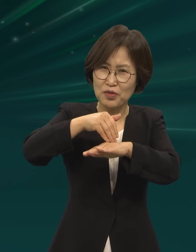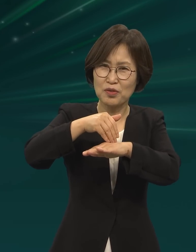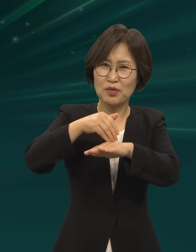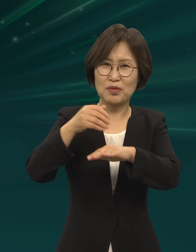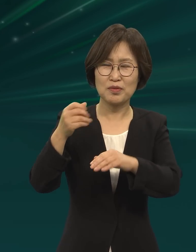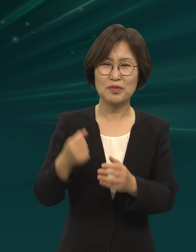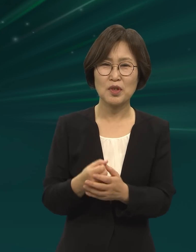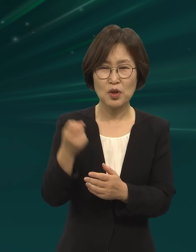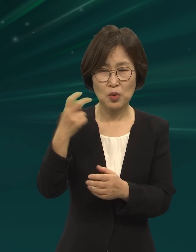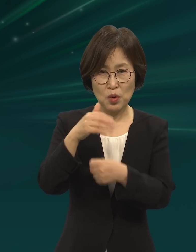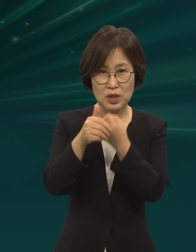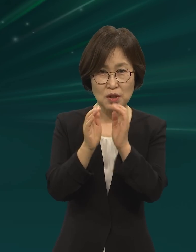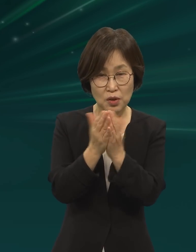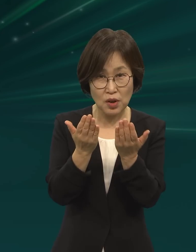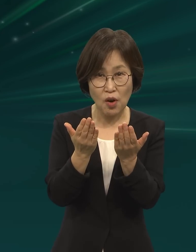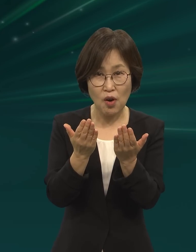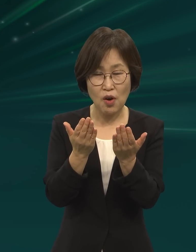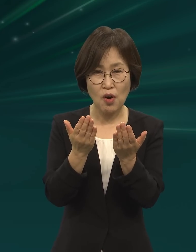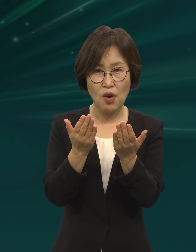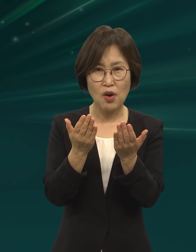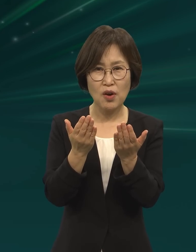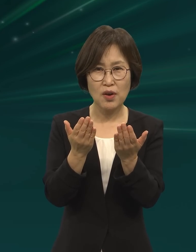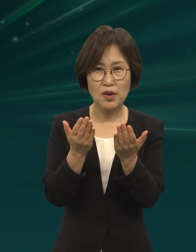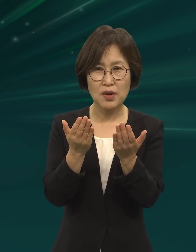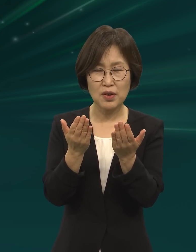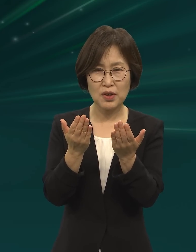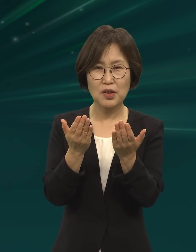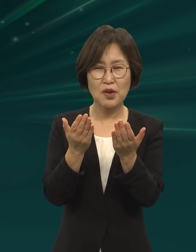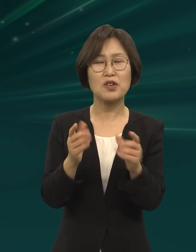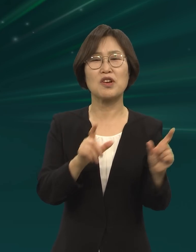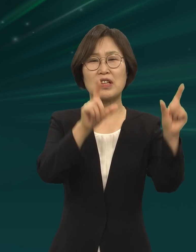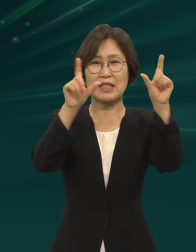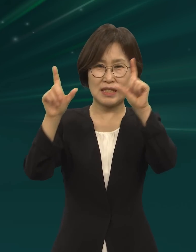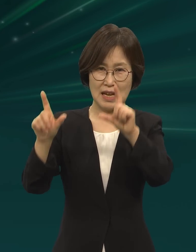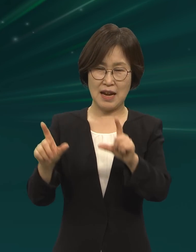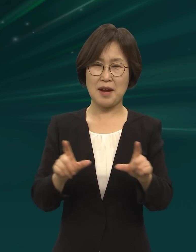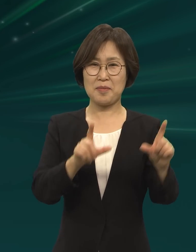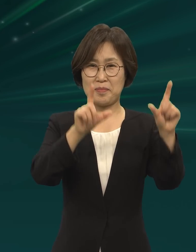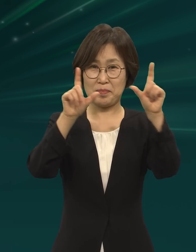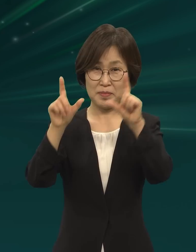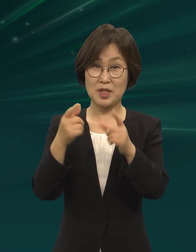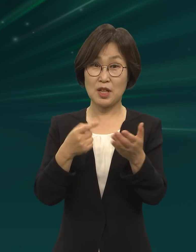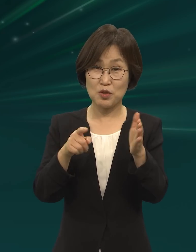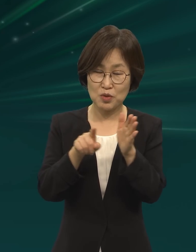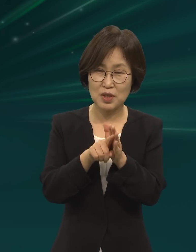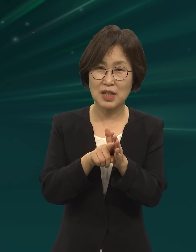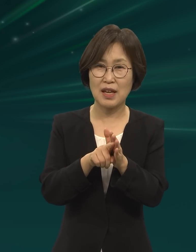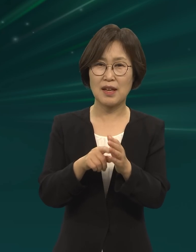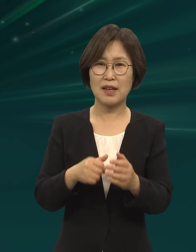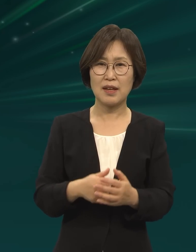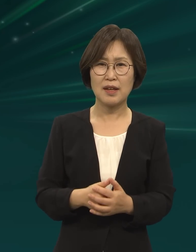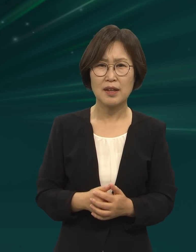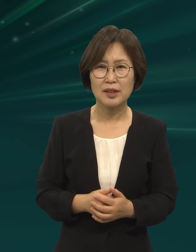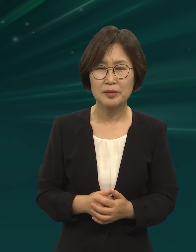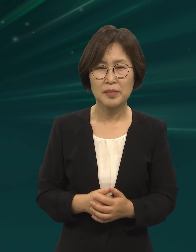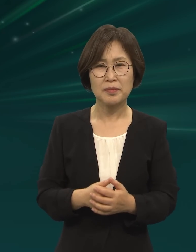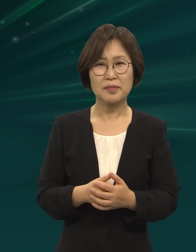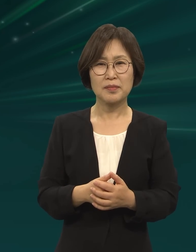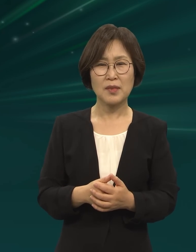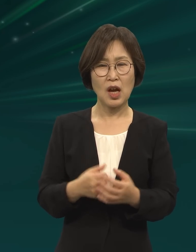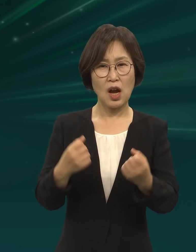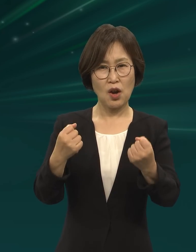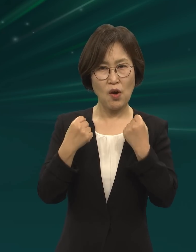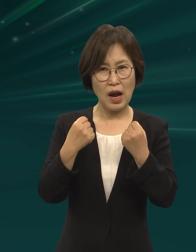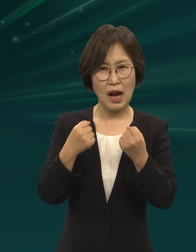되게 성경적인 이제 라이프스타일로, 그리고 이제 making 이렇게 healthy family, 건강한